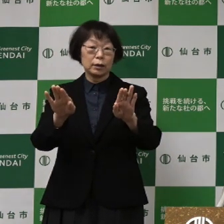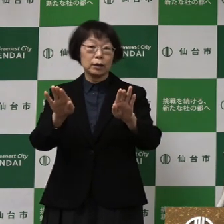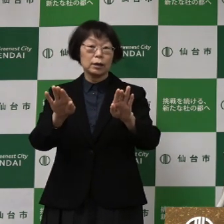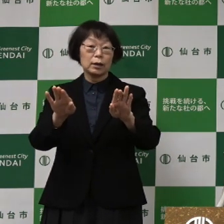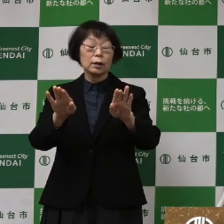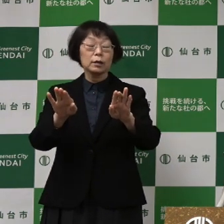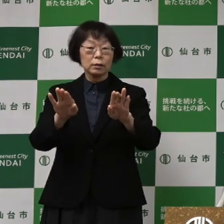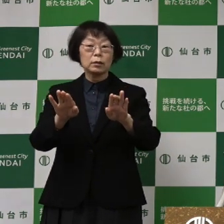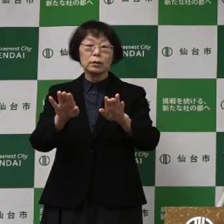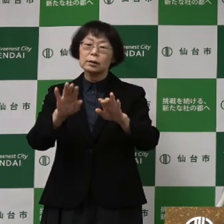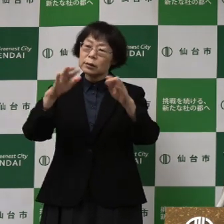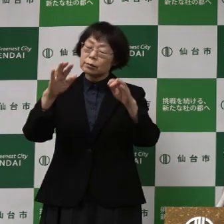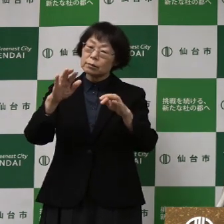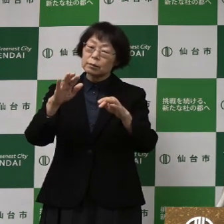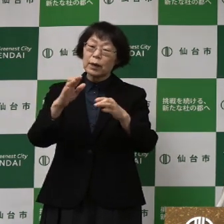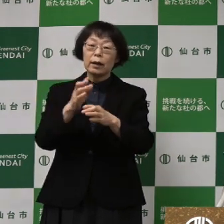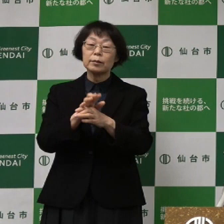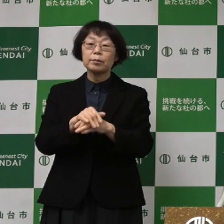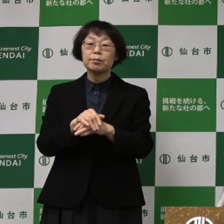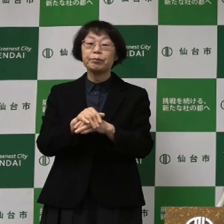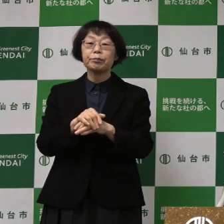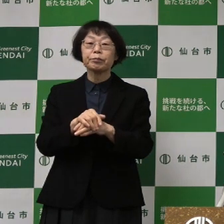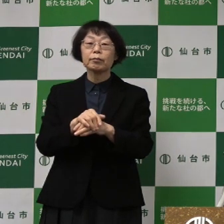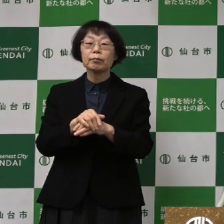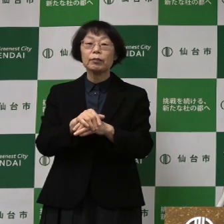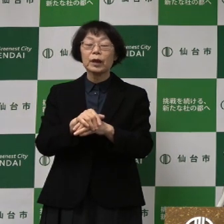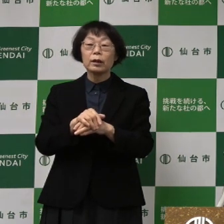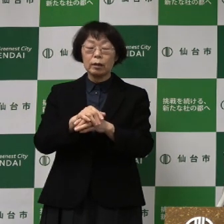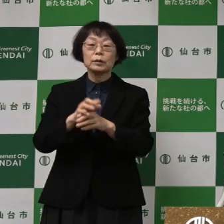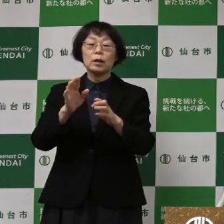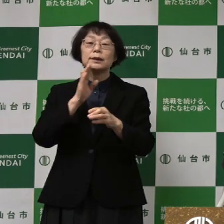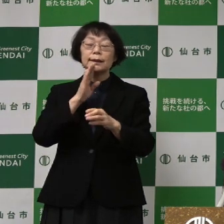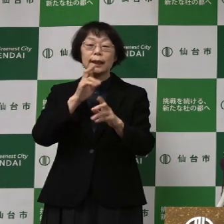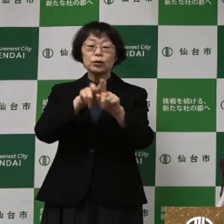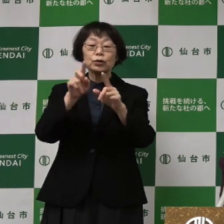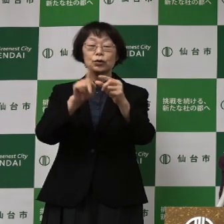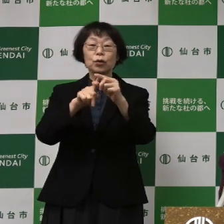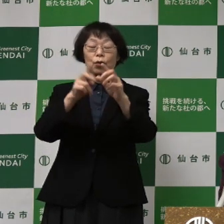大体いつ頃になると、事業者の方に届く。